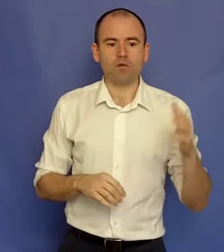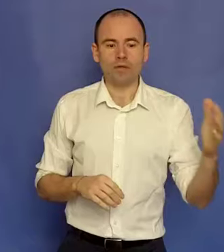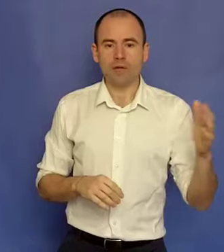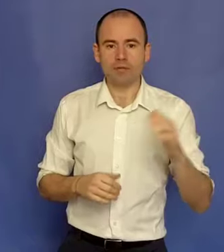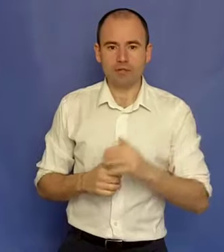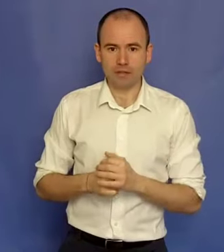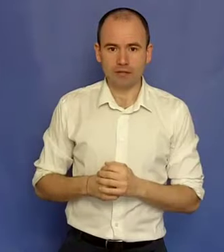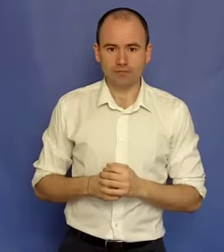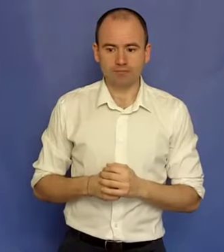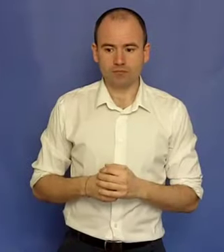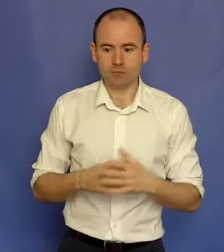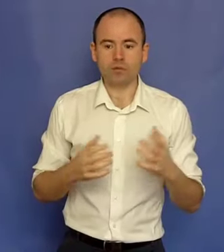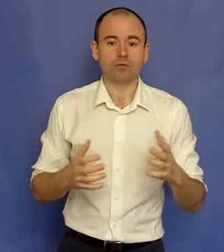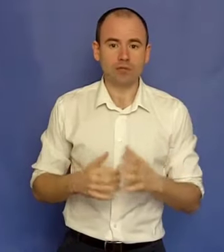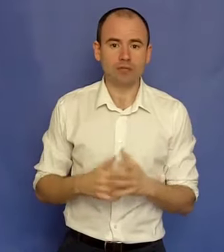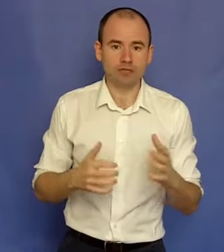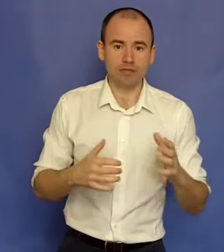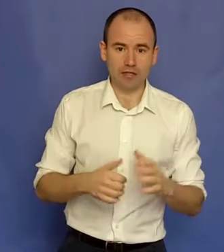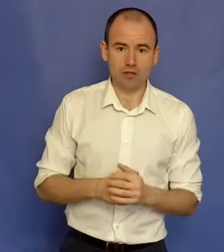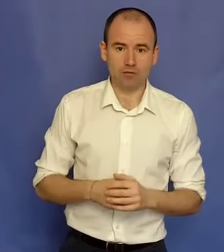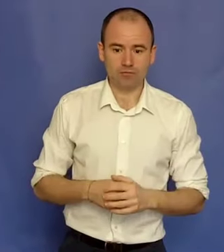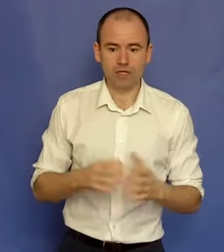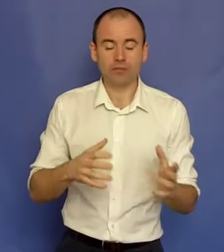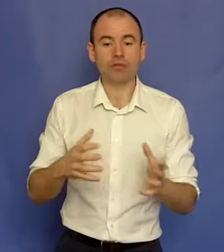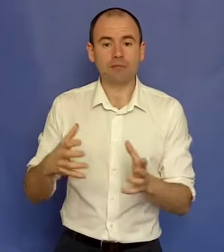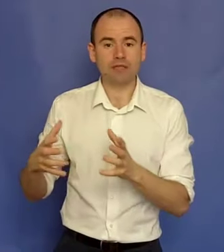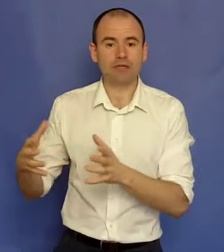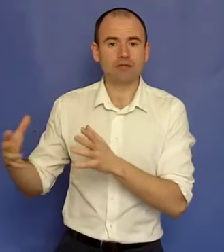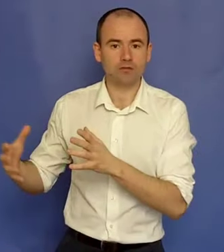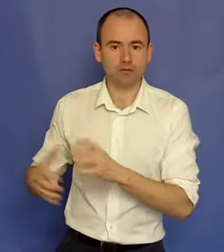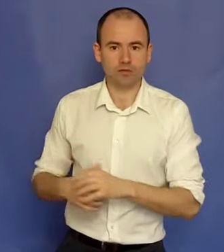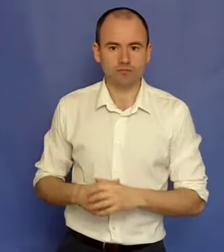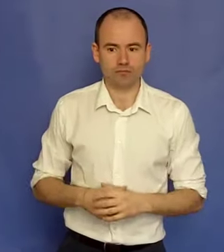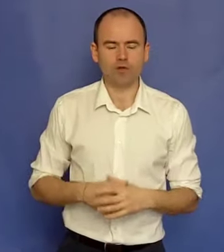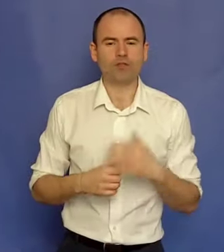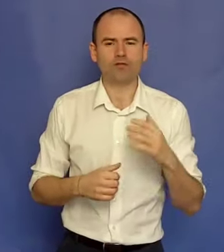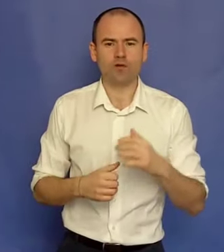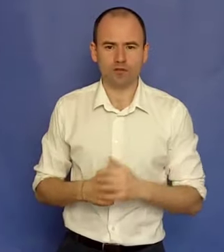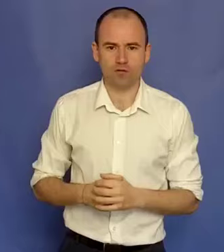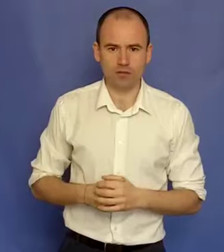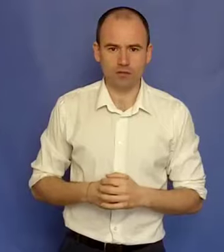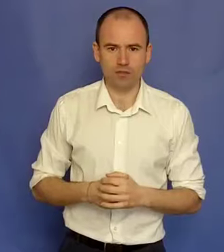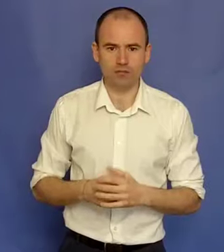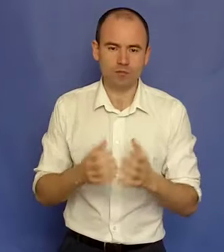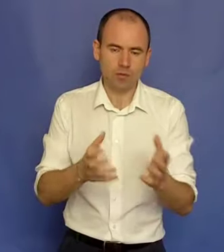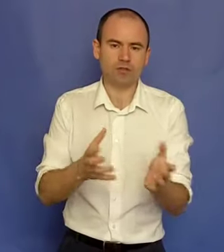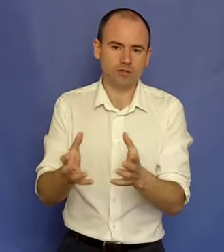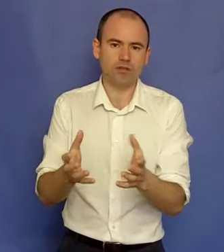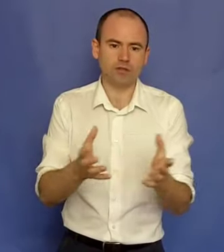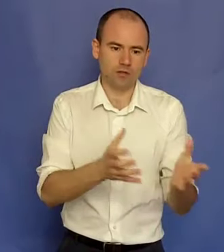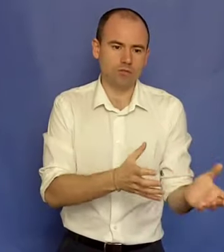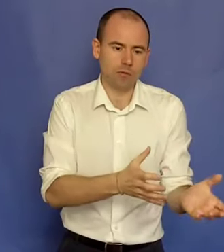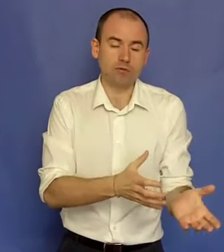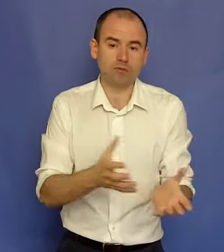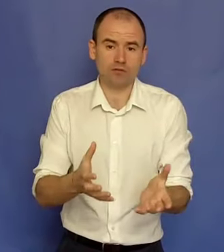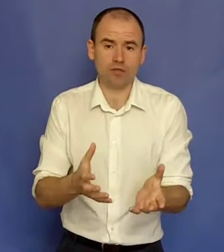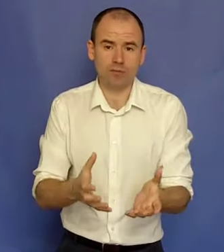Urmăream pe internet pe un tip, David DeAngelo, care preda materiale de seducție. Dar o făcea foarte, foarte bine. Și probabil că știi că eu mi-am început dezvoltarea